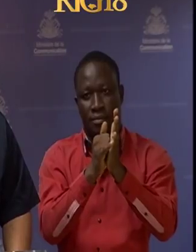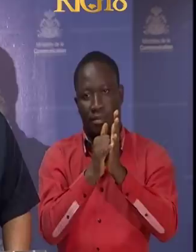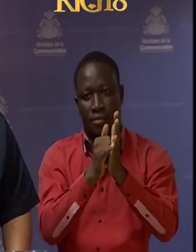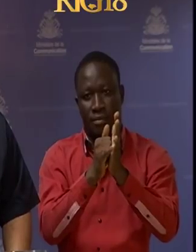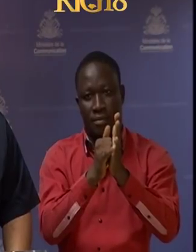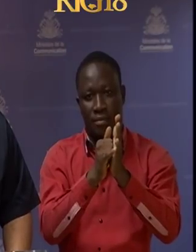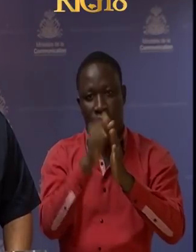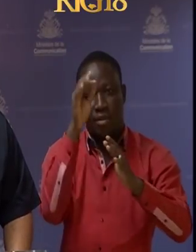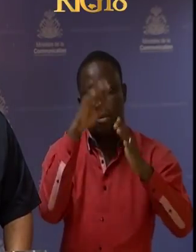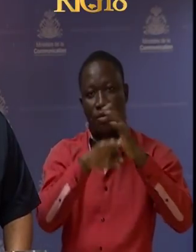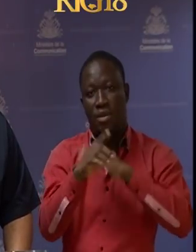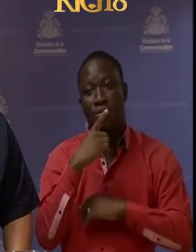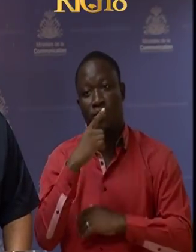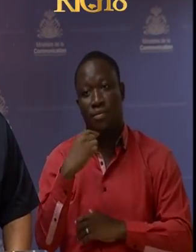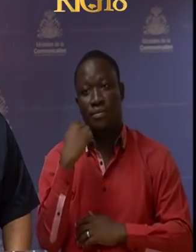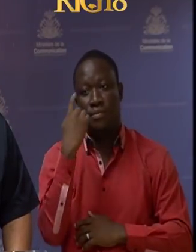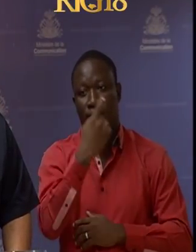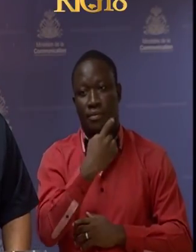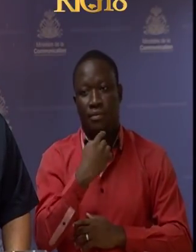m'a profité pour me dire que